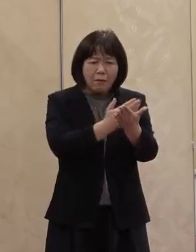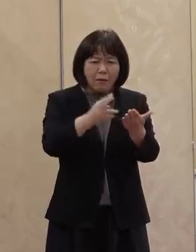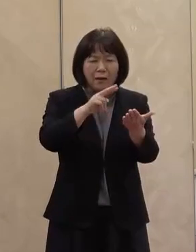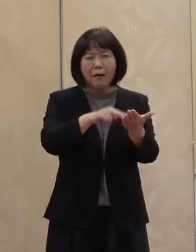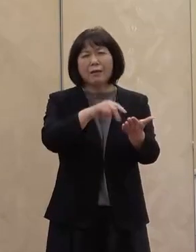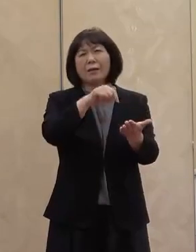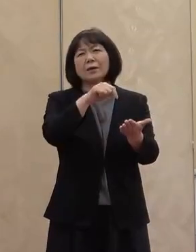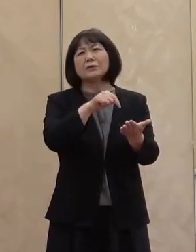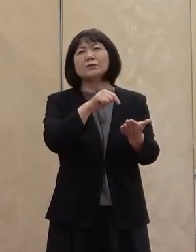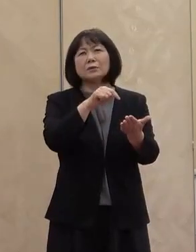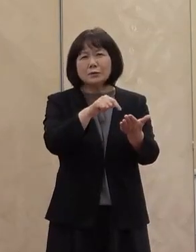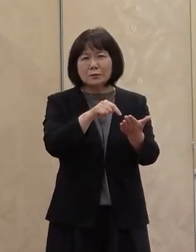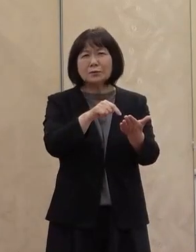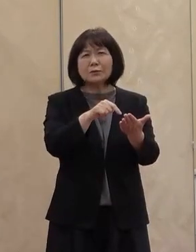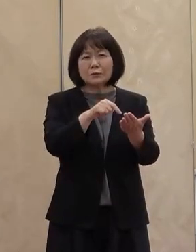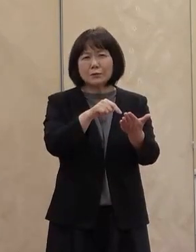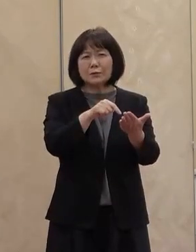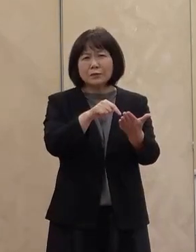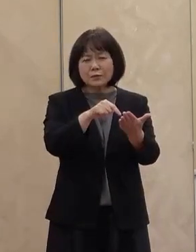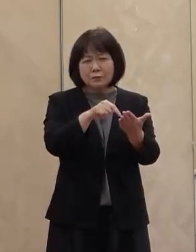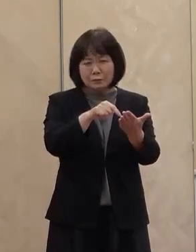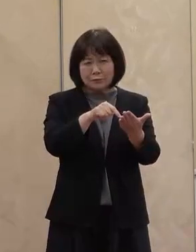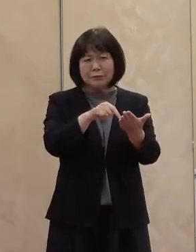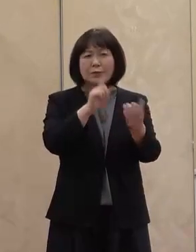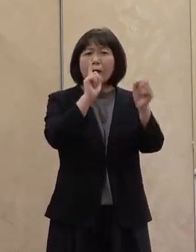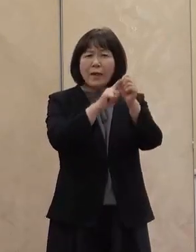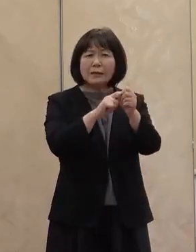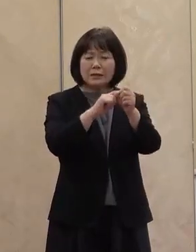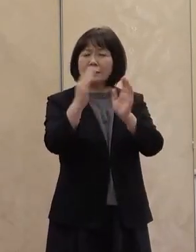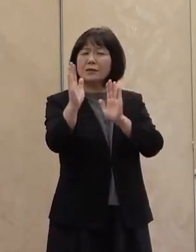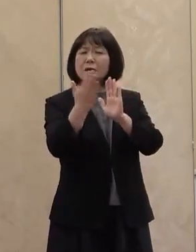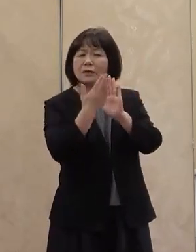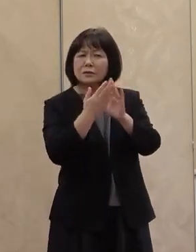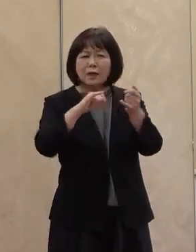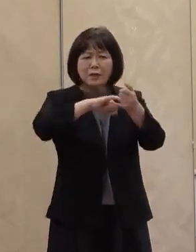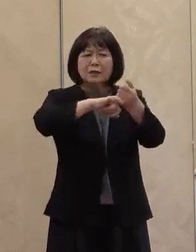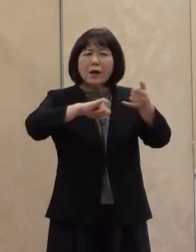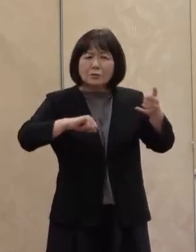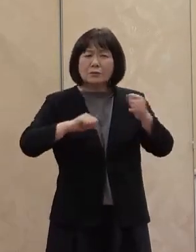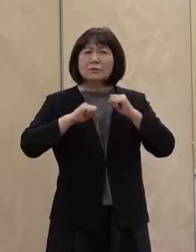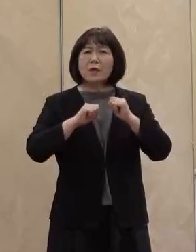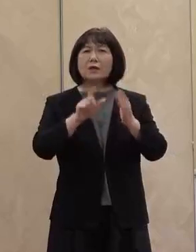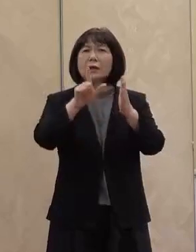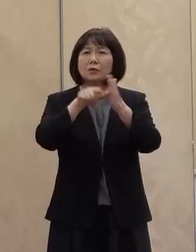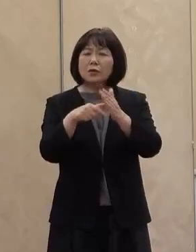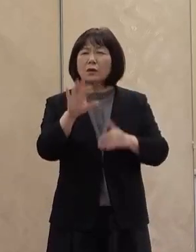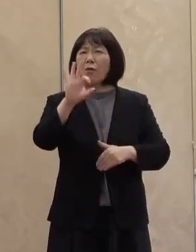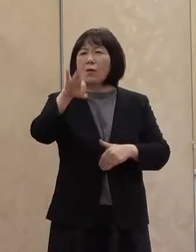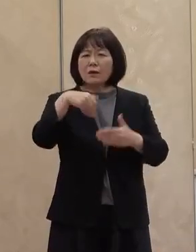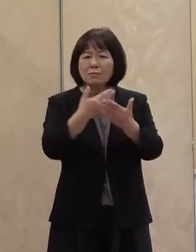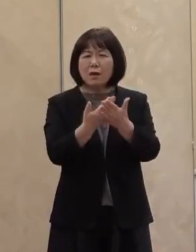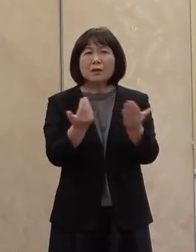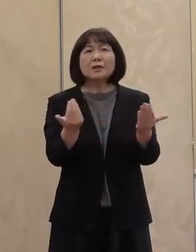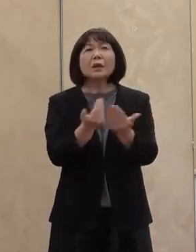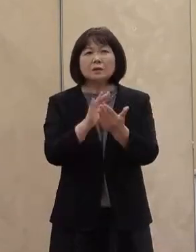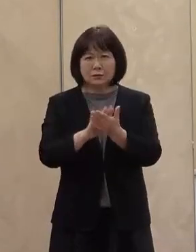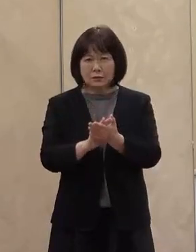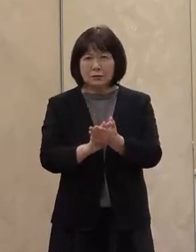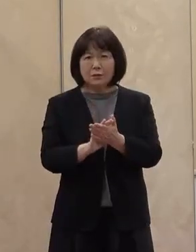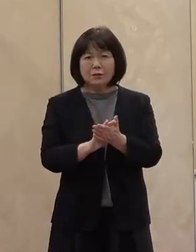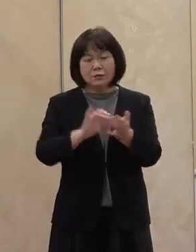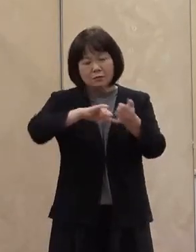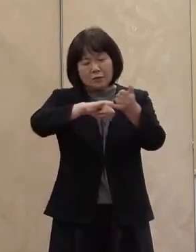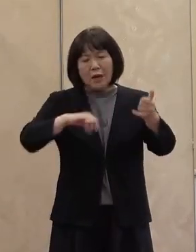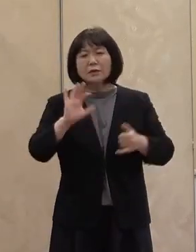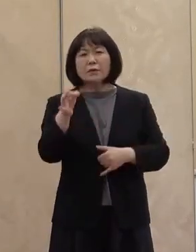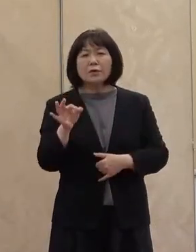ね、どうしても近づいてくるとキャンセル料というのが出てきますけど、まあ、それをできるだけそっちを支援する形を取ることによって、なんとか修